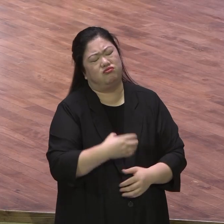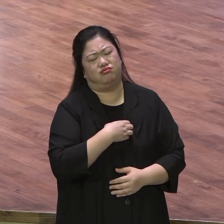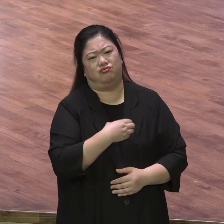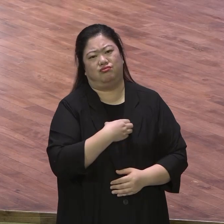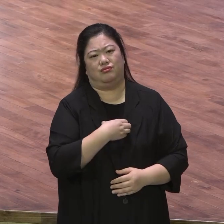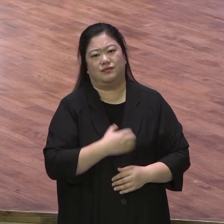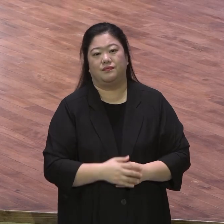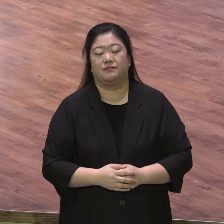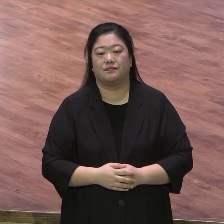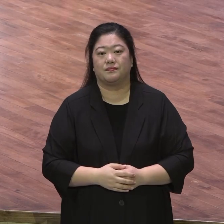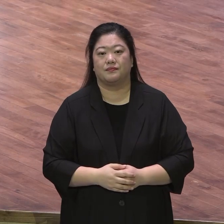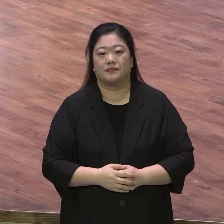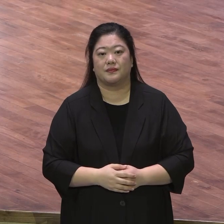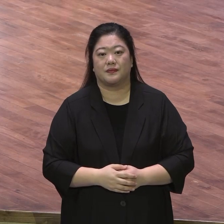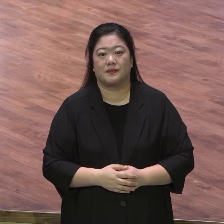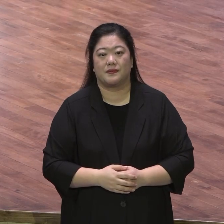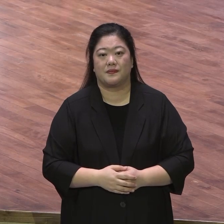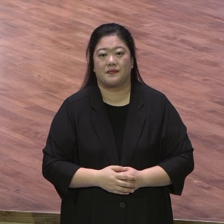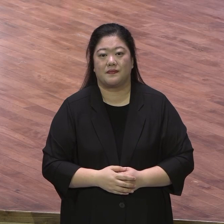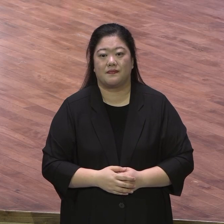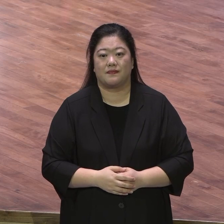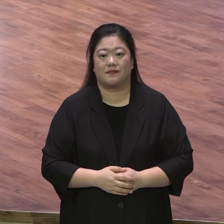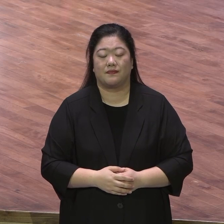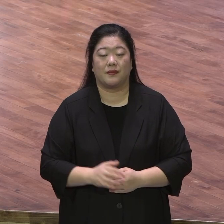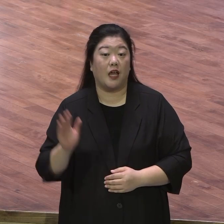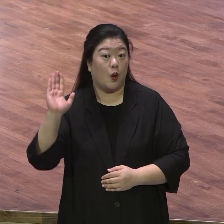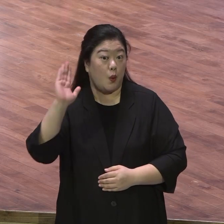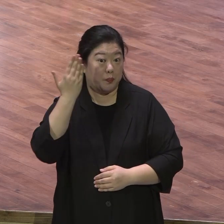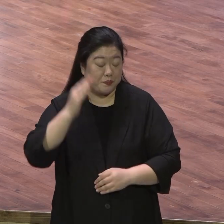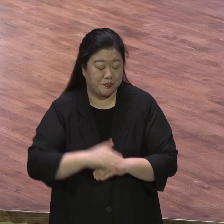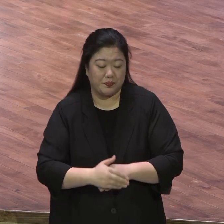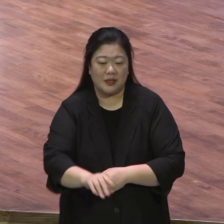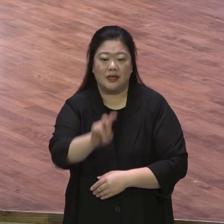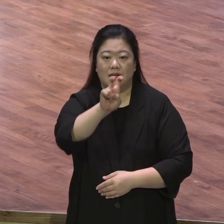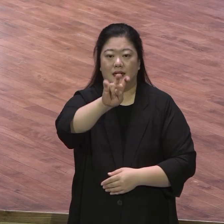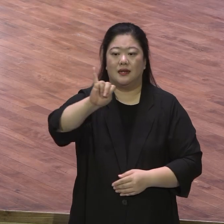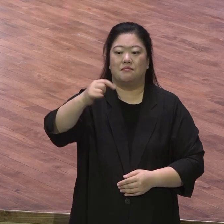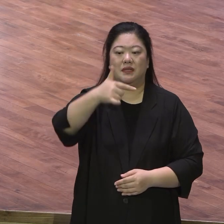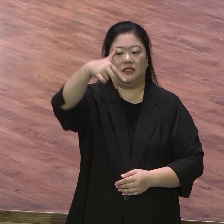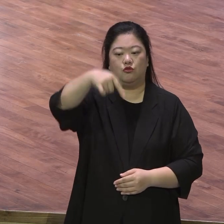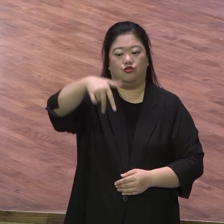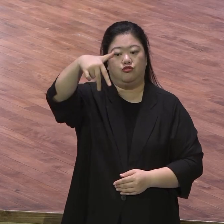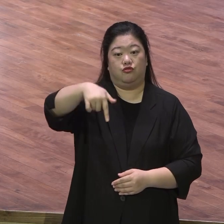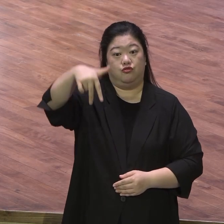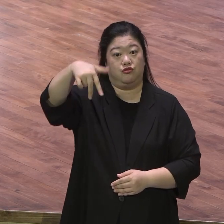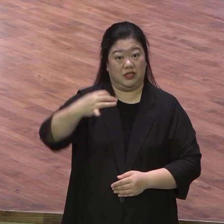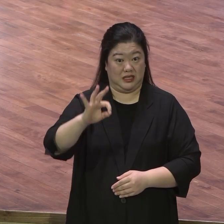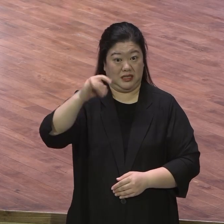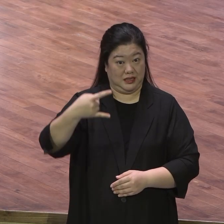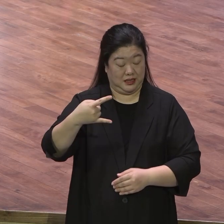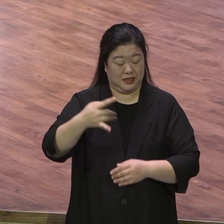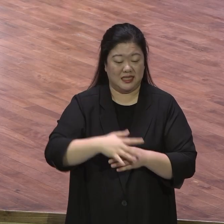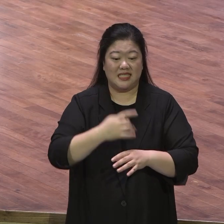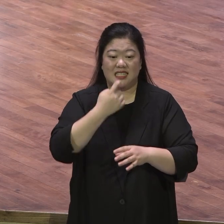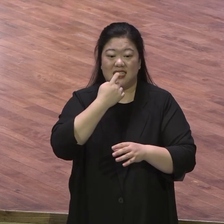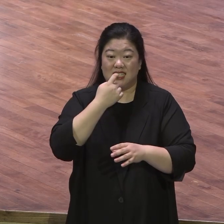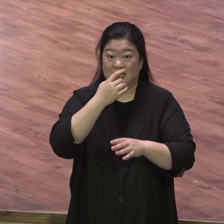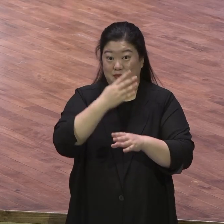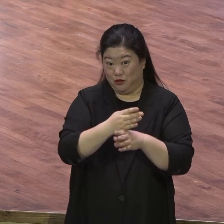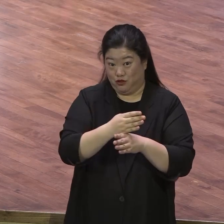현대민주주의의 기본원리 하면요 다수결의 원칙을 말합니다 민주주의를 구체화해가는 데 있어서